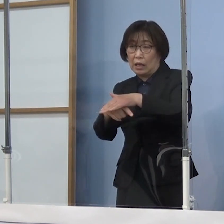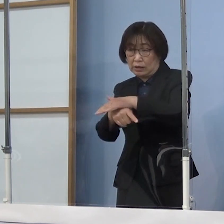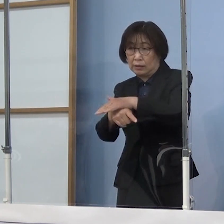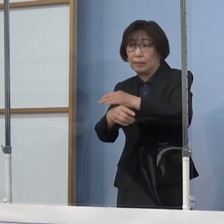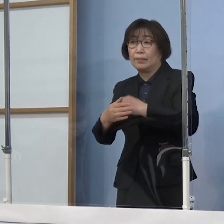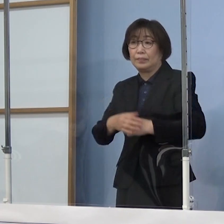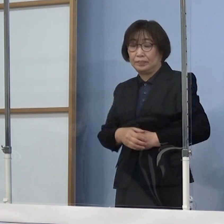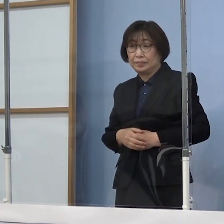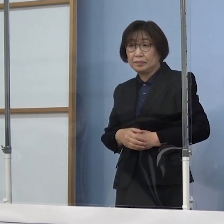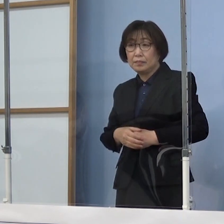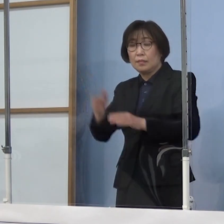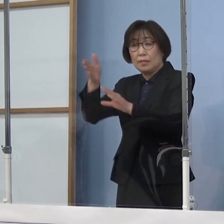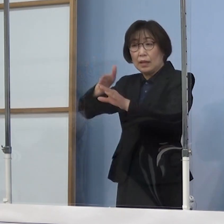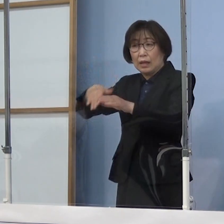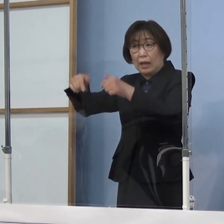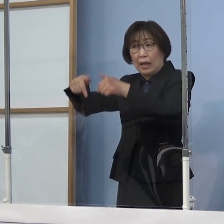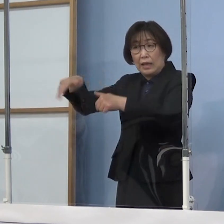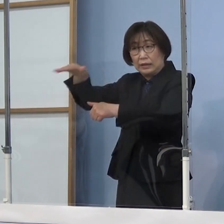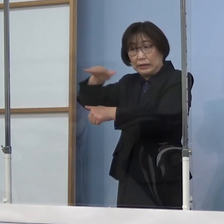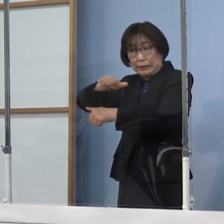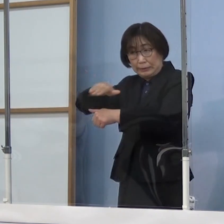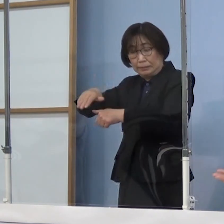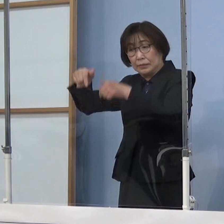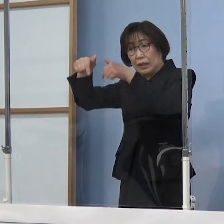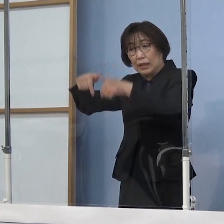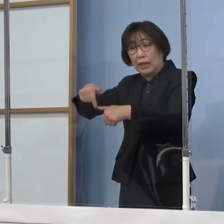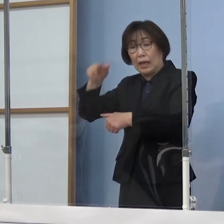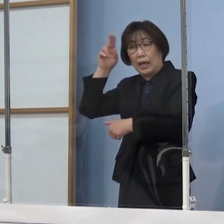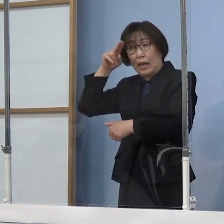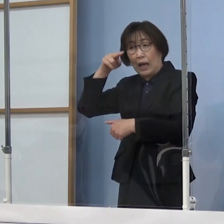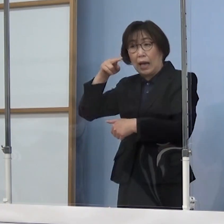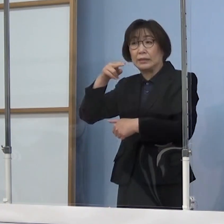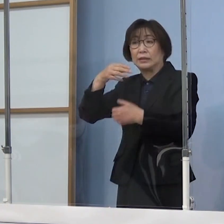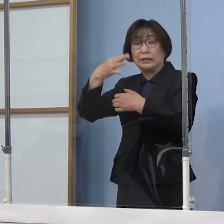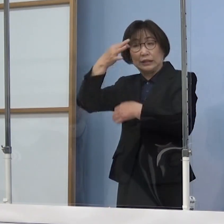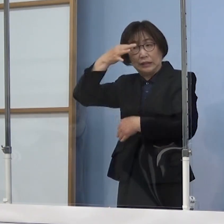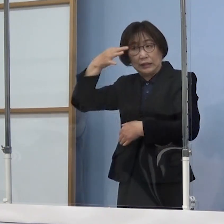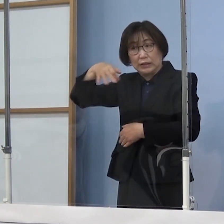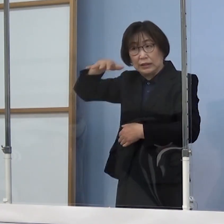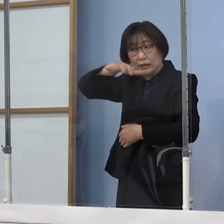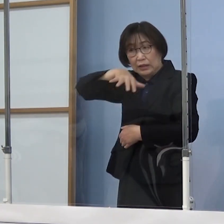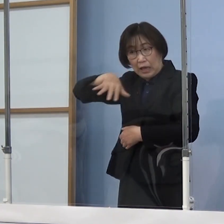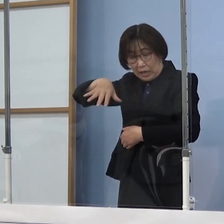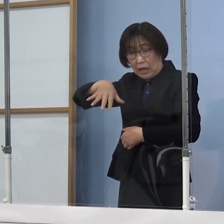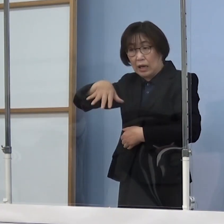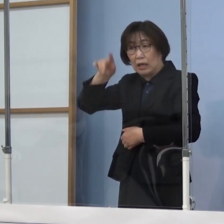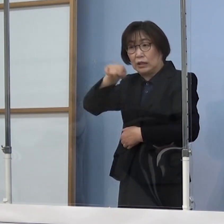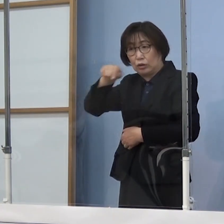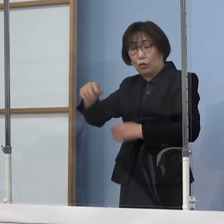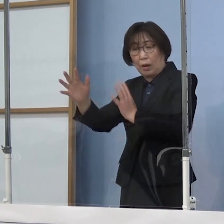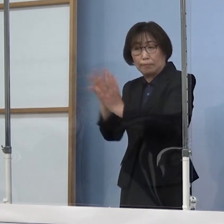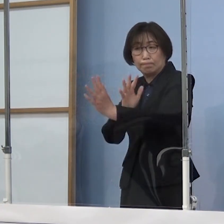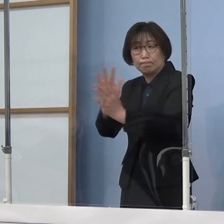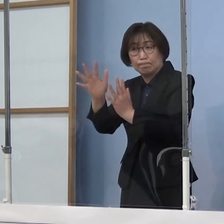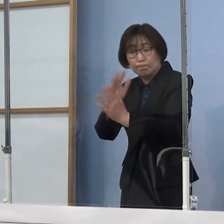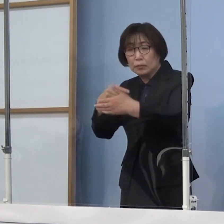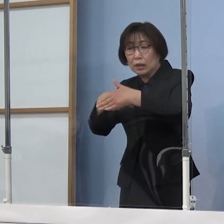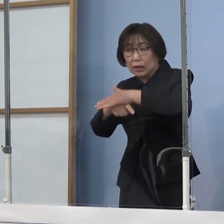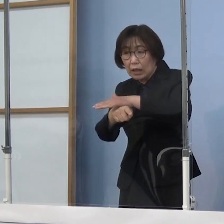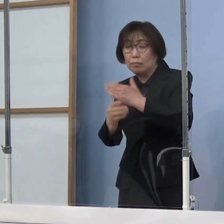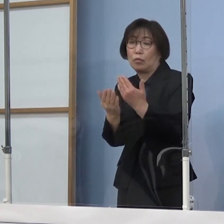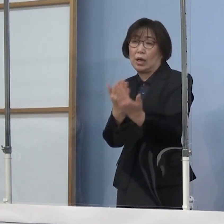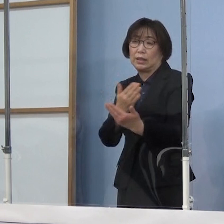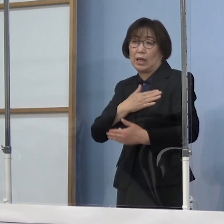からもたらされたもの、もちろん行き来ということですけどね、まあ、こうしたことが明らかとなったところでもあ